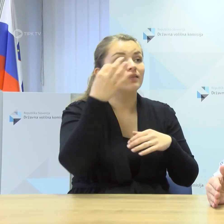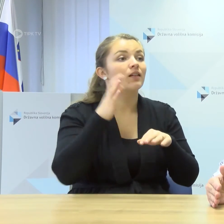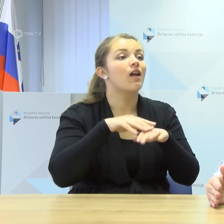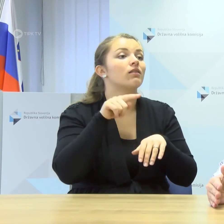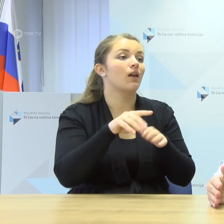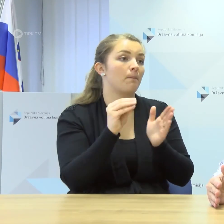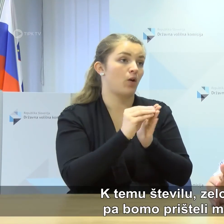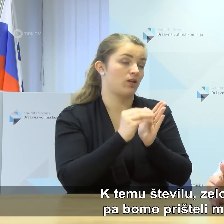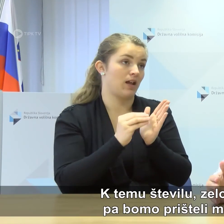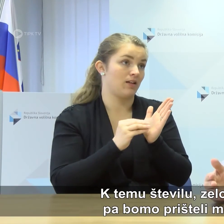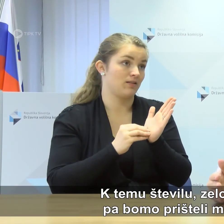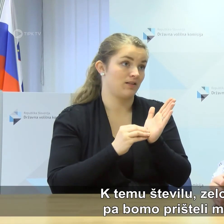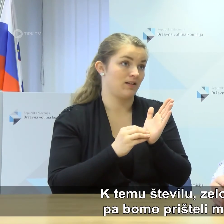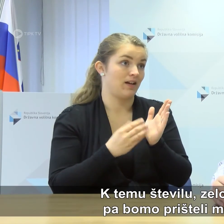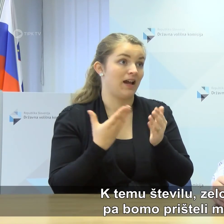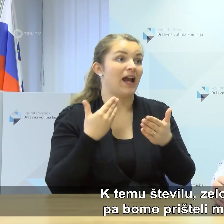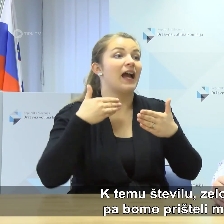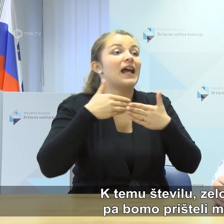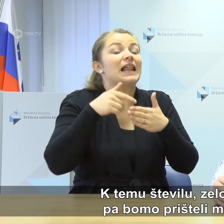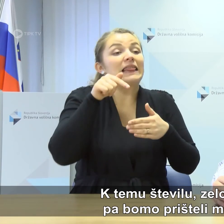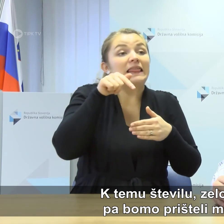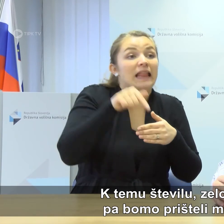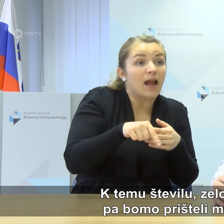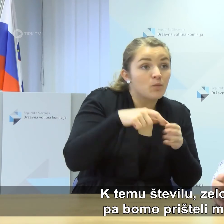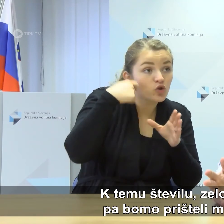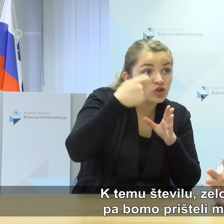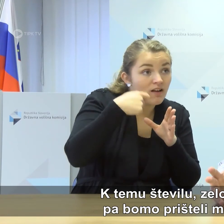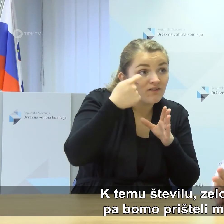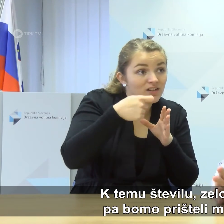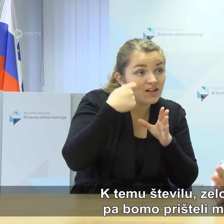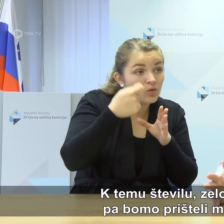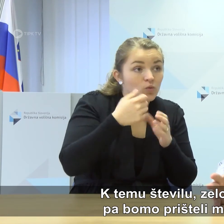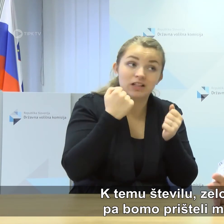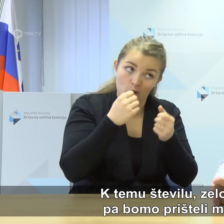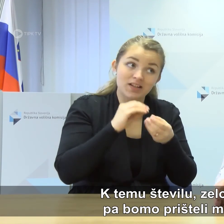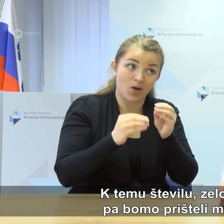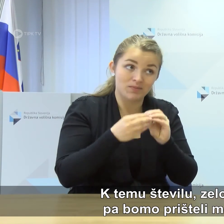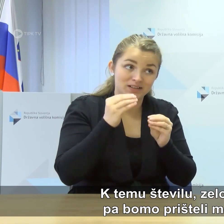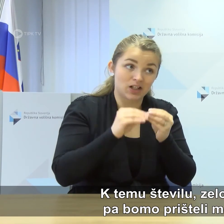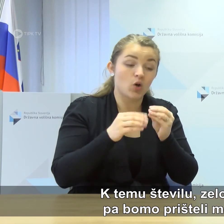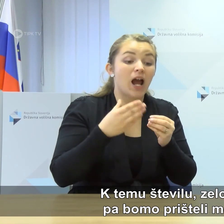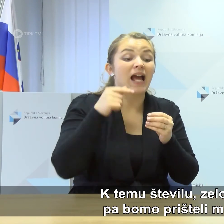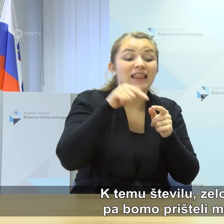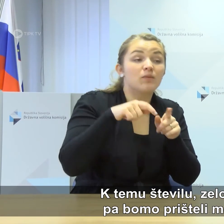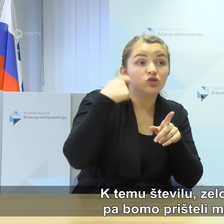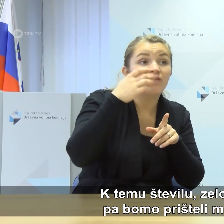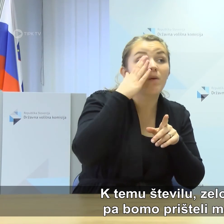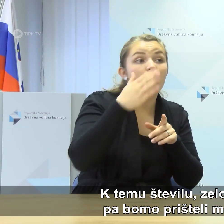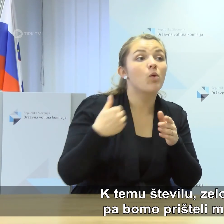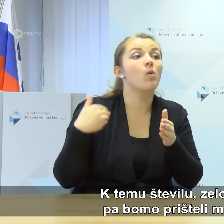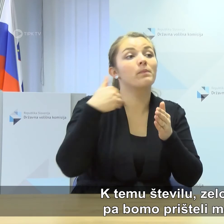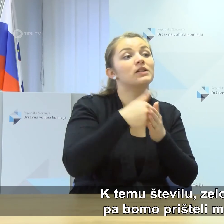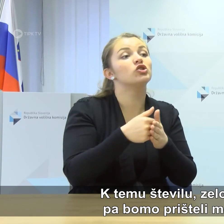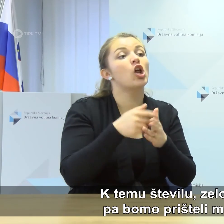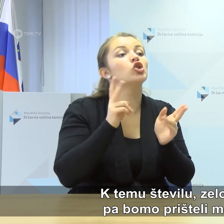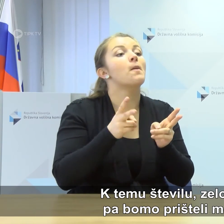temu številu, zelo zakomplicirano, pa bomo prišteli morebitne